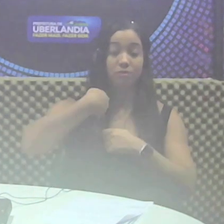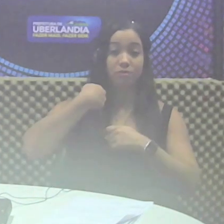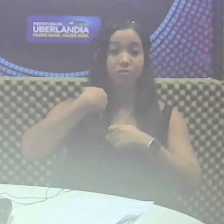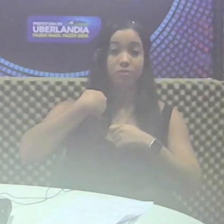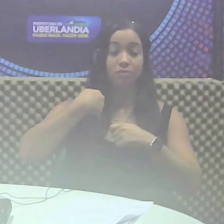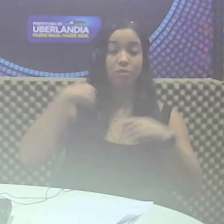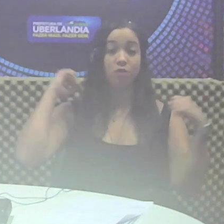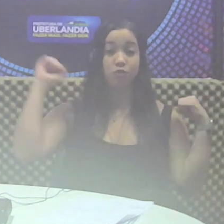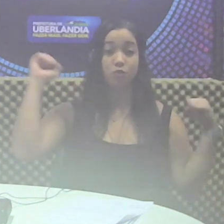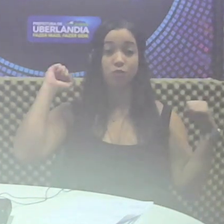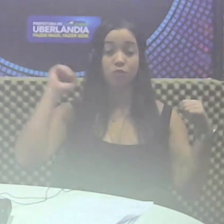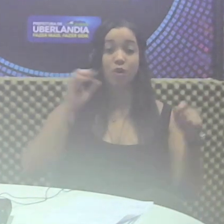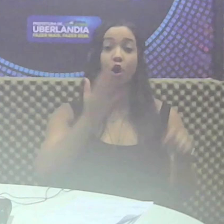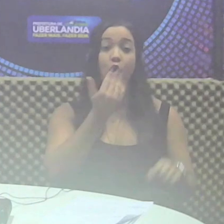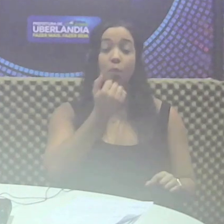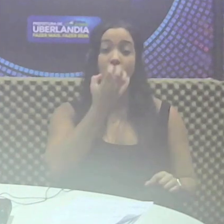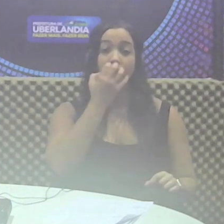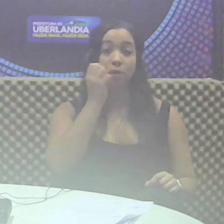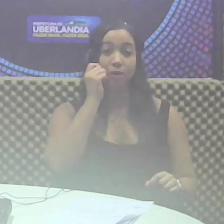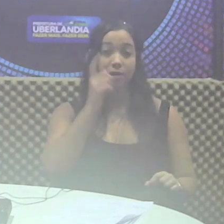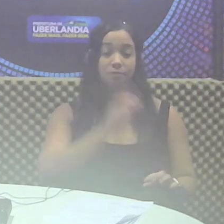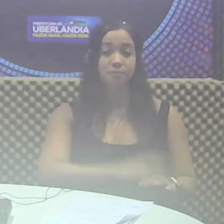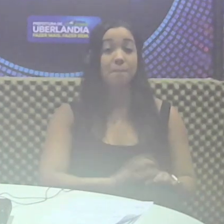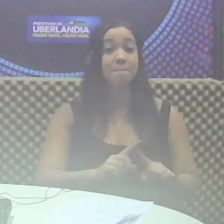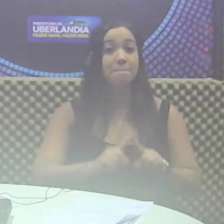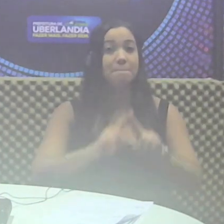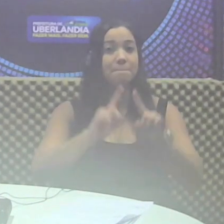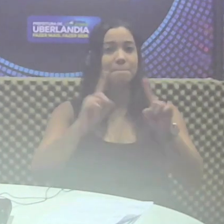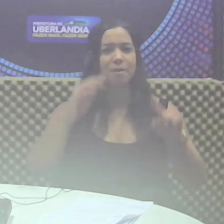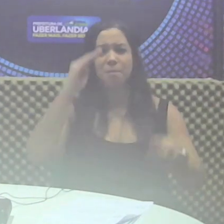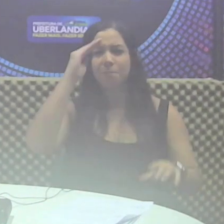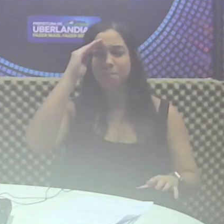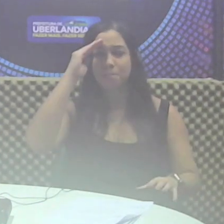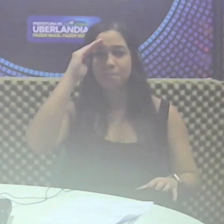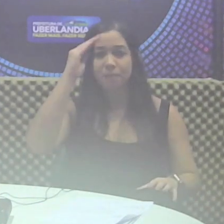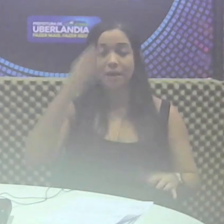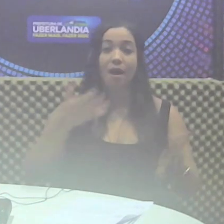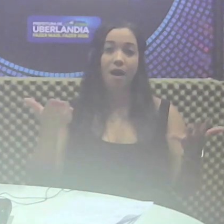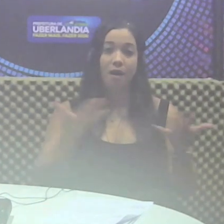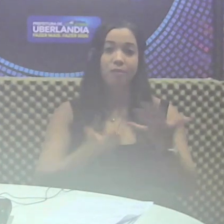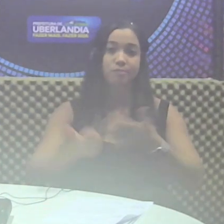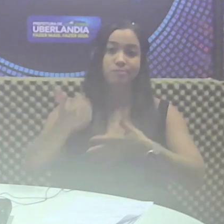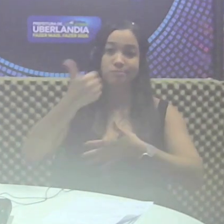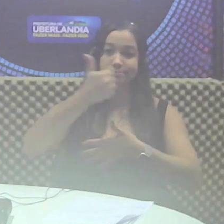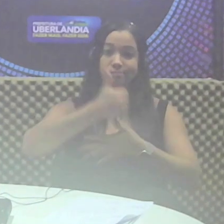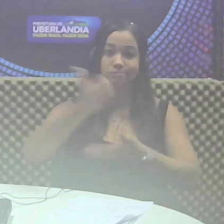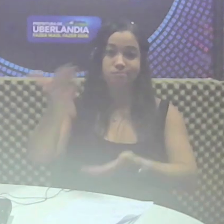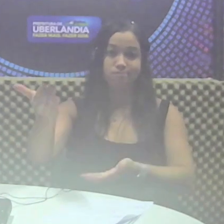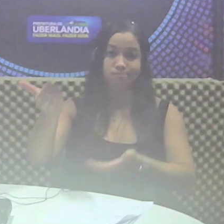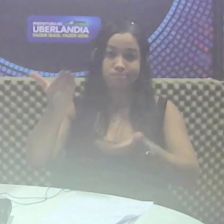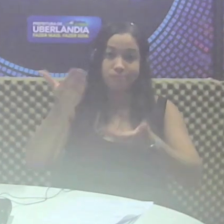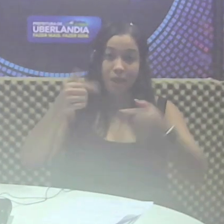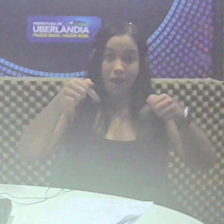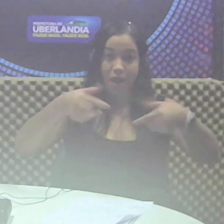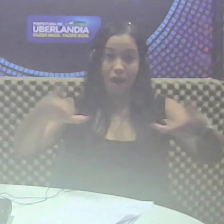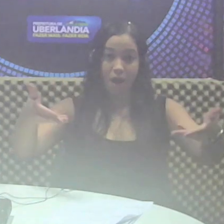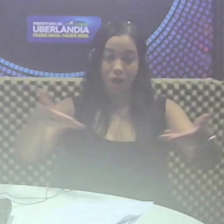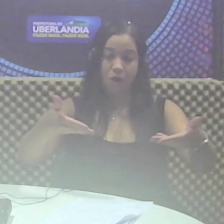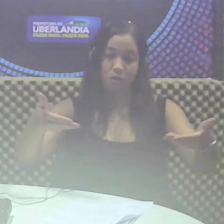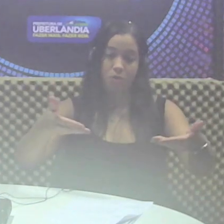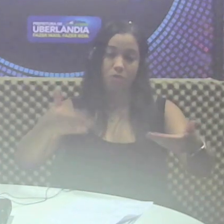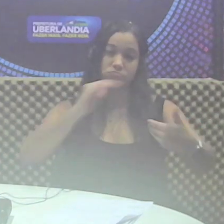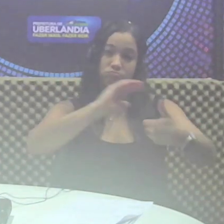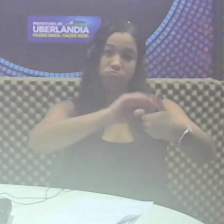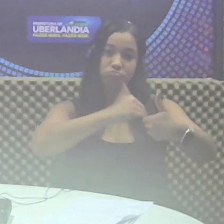toalhas e ração animal. No entanto, destaca-se que a prioridade de recebimento neste momento, conforme